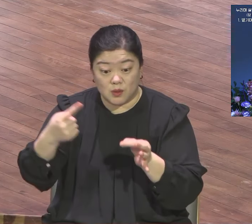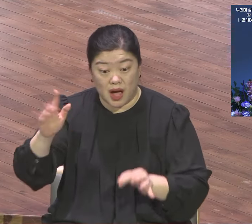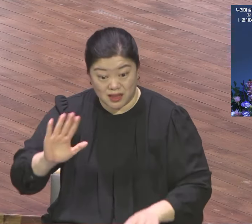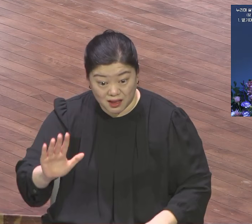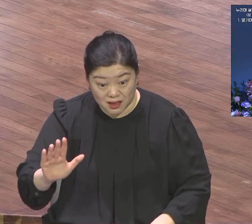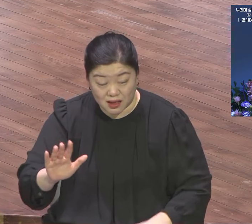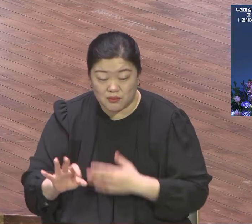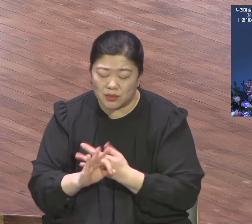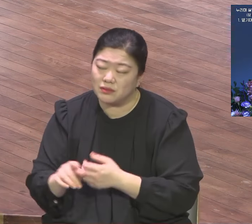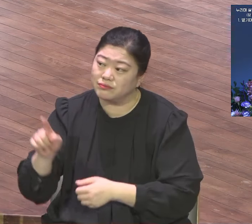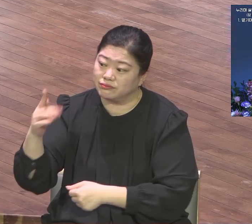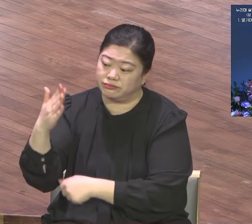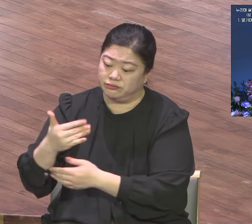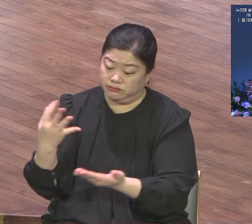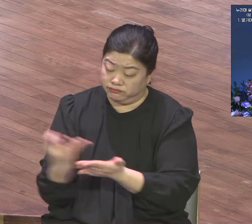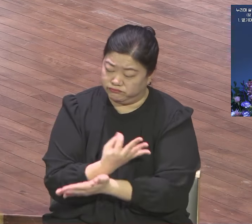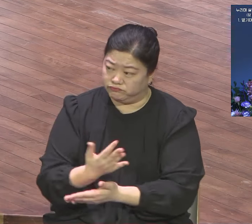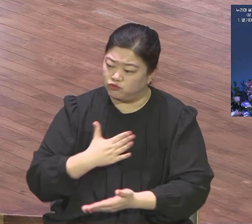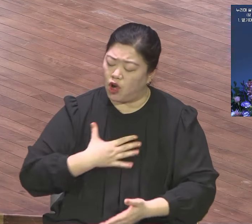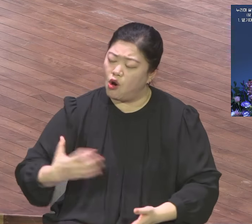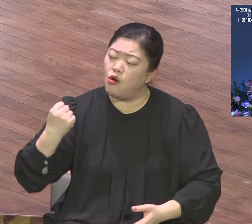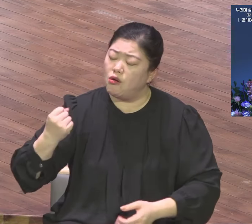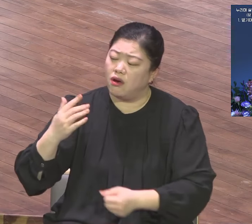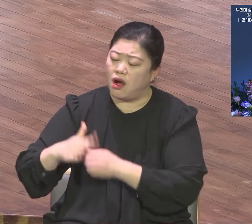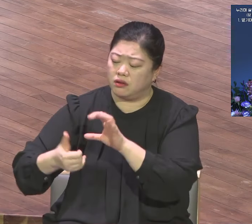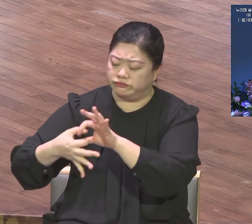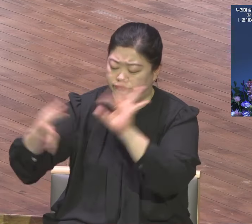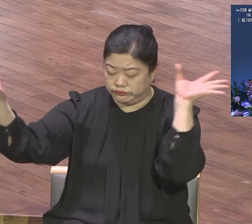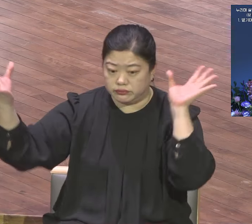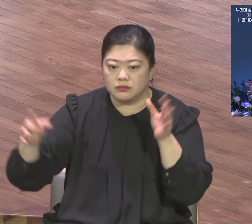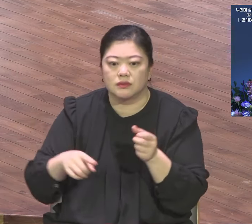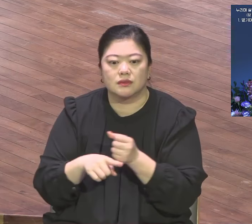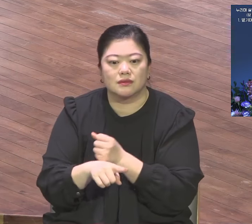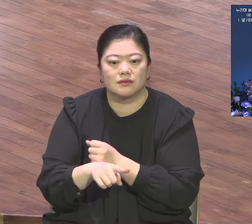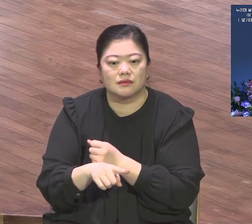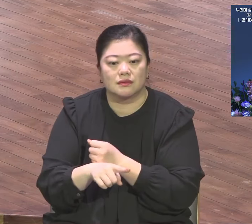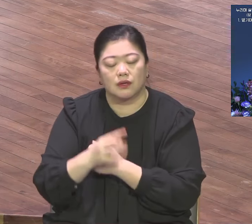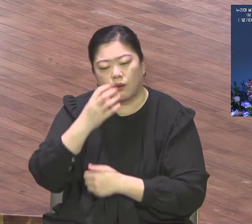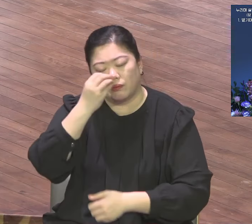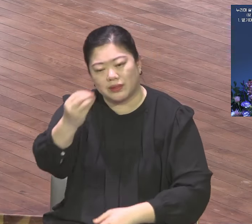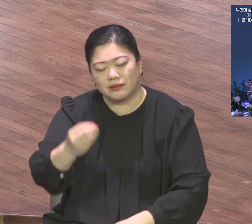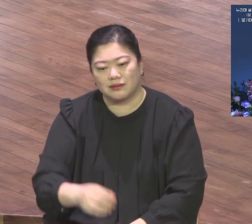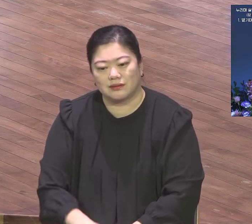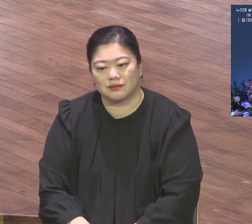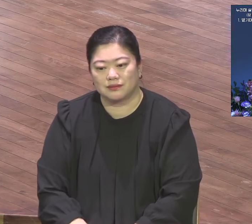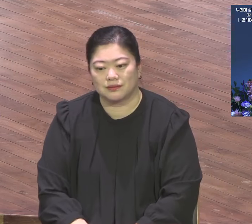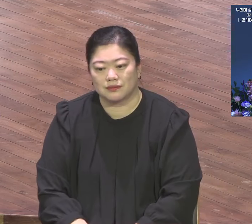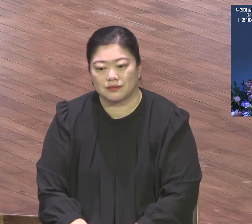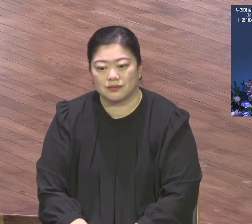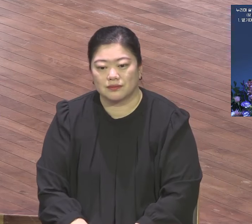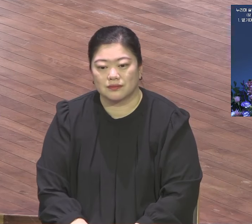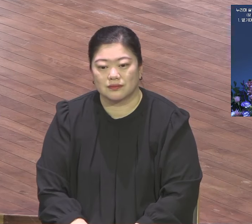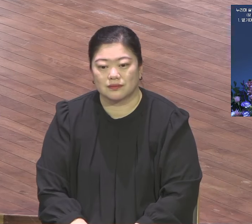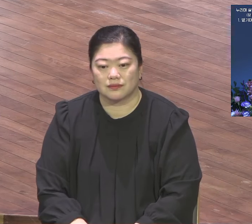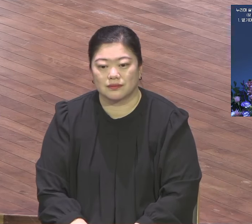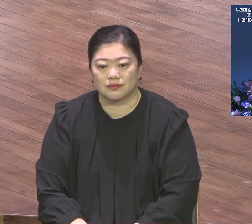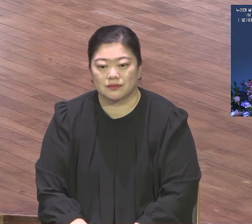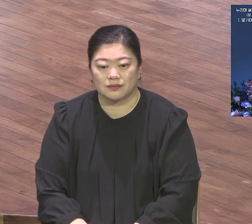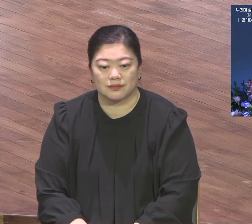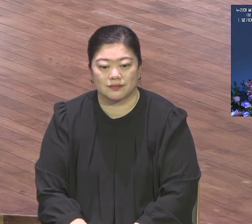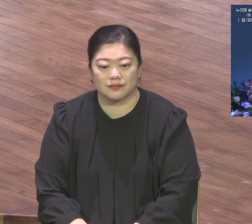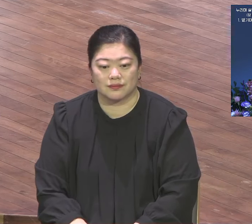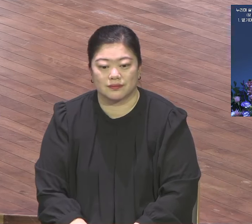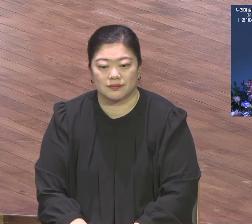겁니다. 그런 거거든요. 그걸 안 하는 거거든요. 뭐 한다 그래도 뭐 얼렁뚱땅 대강하지요. 자,